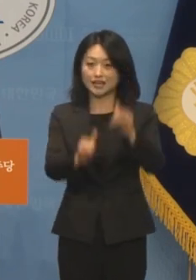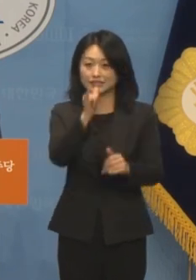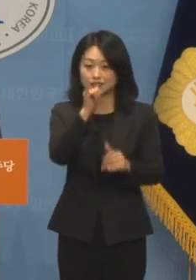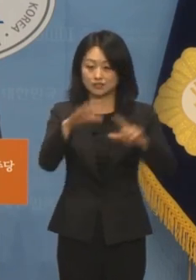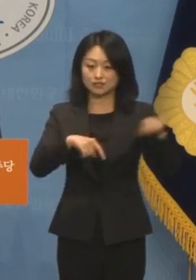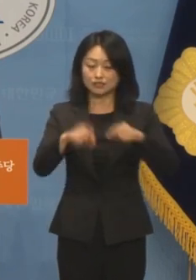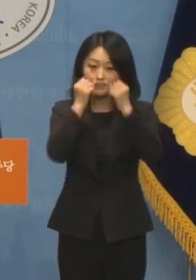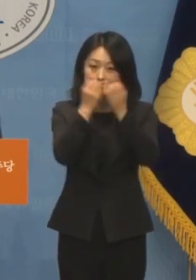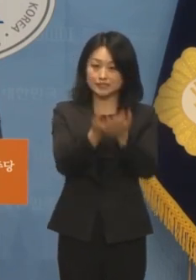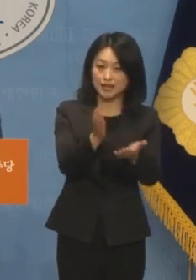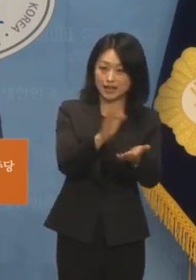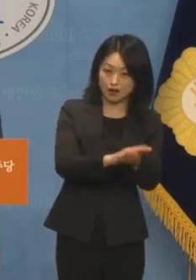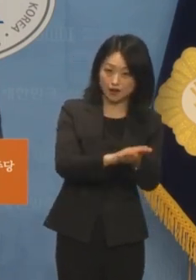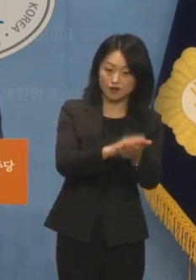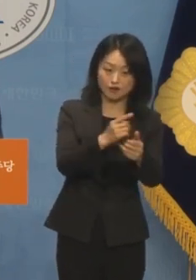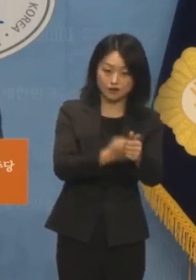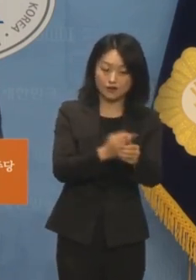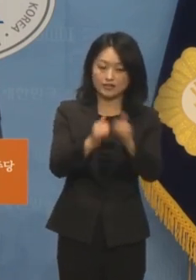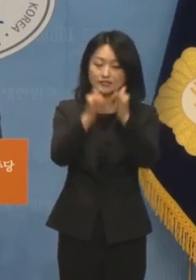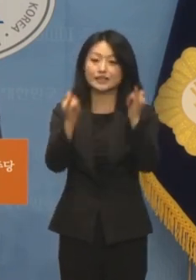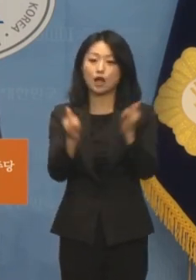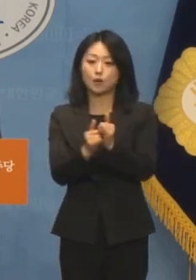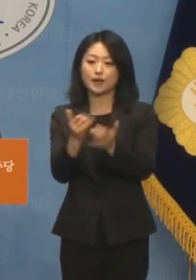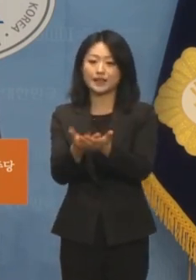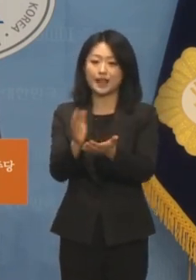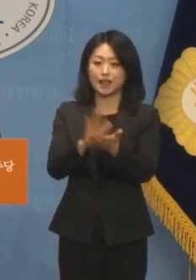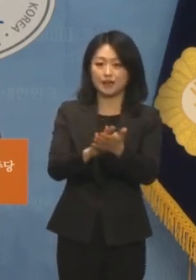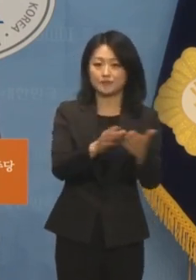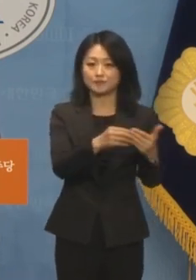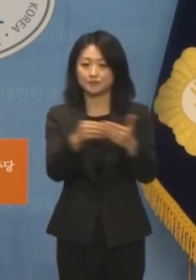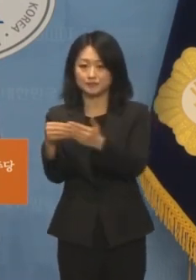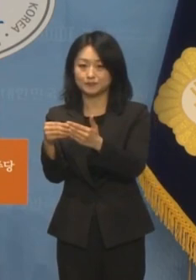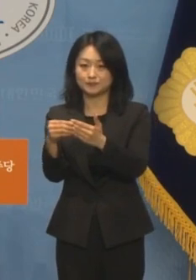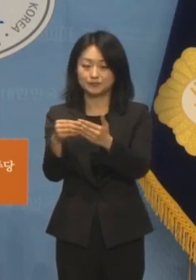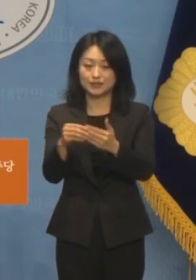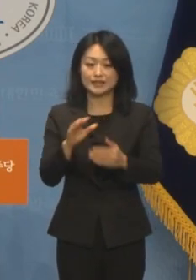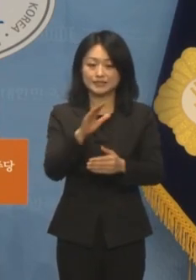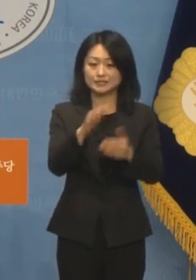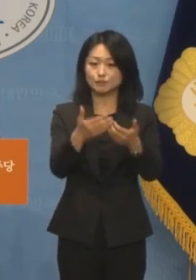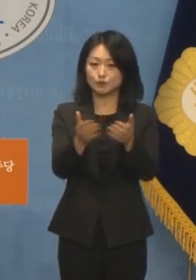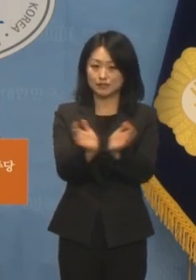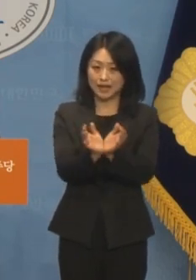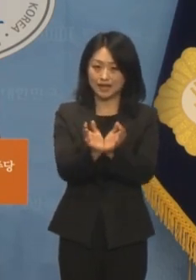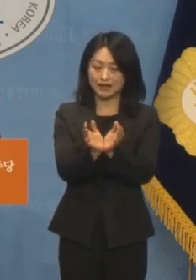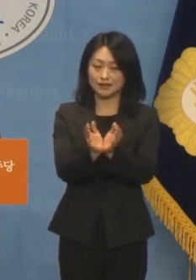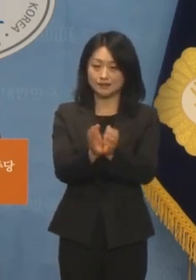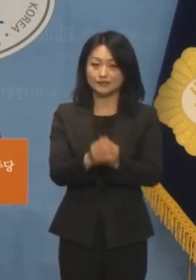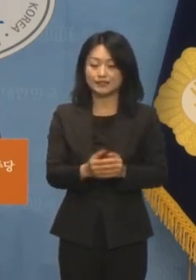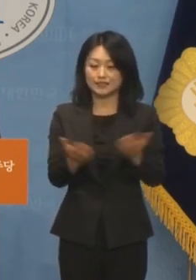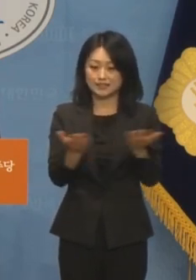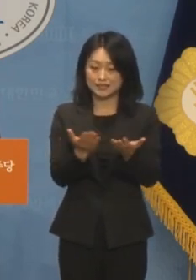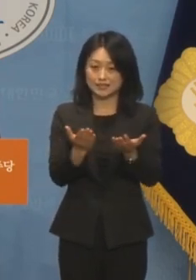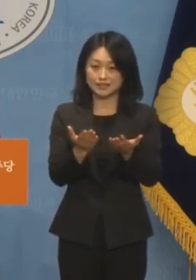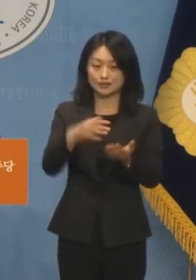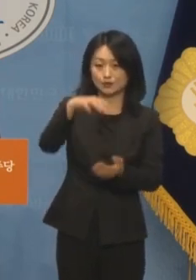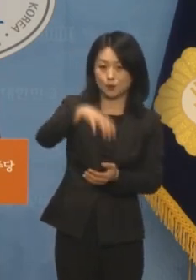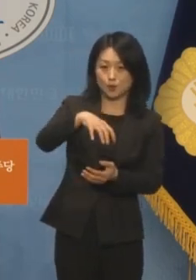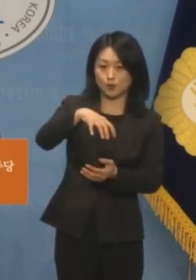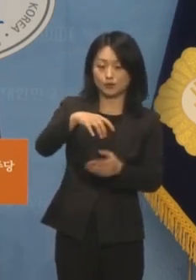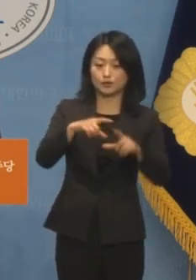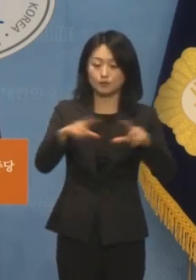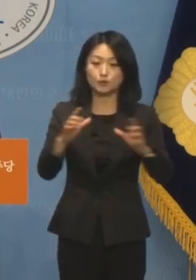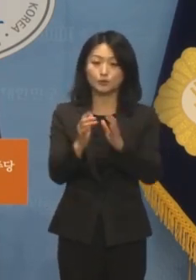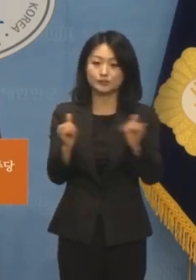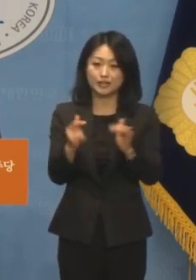정치개혁으로 사회개혁을 이끌어냄으로써 진보정당이 있던 자리, 일하는 사람들의 자리, 보통 서민들을